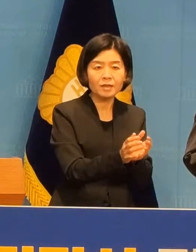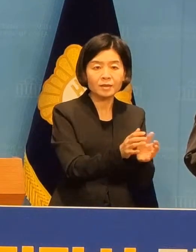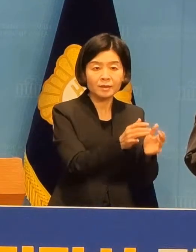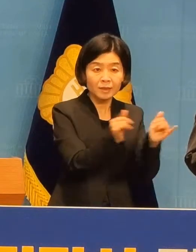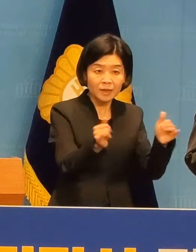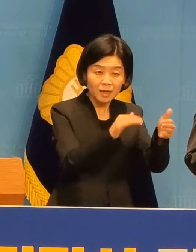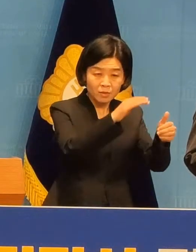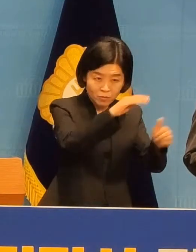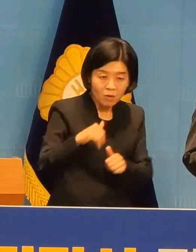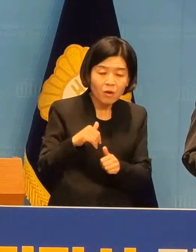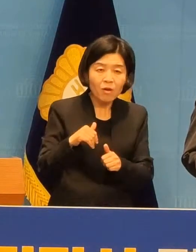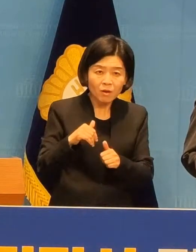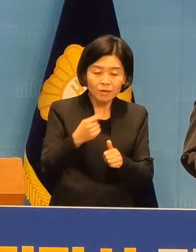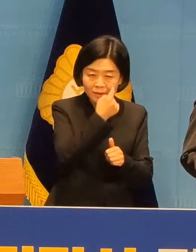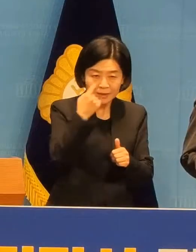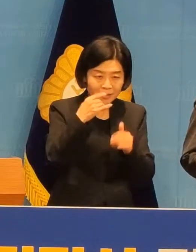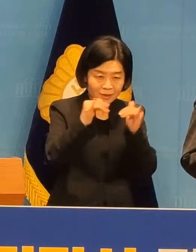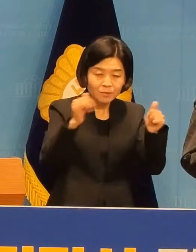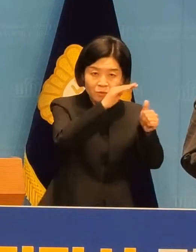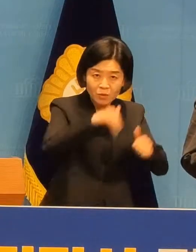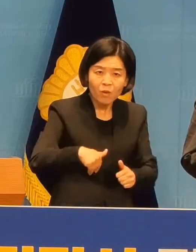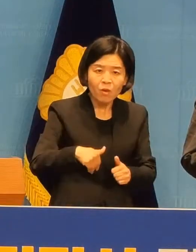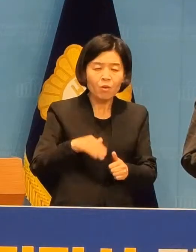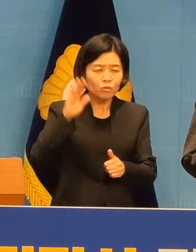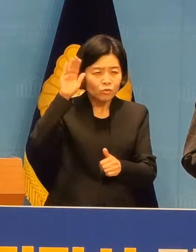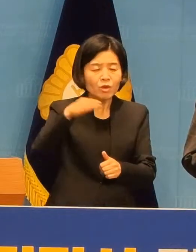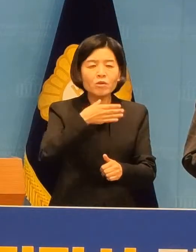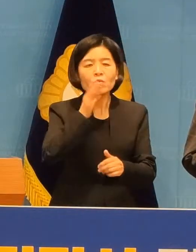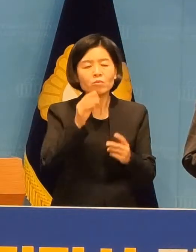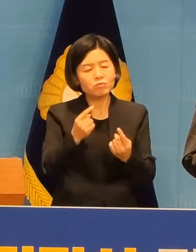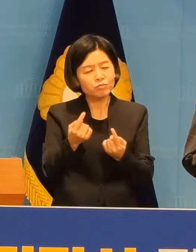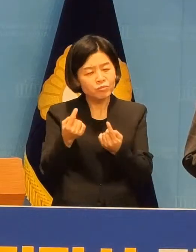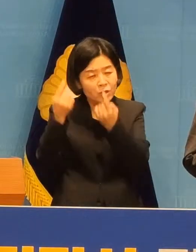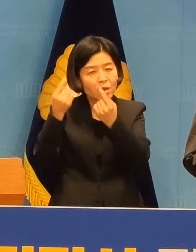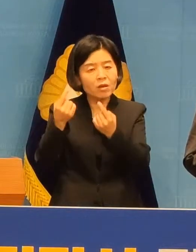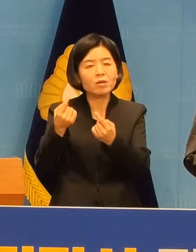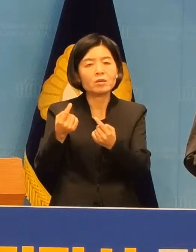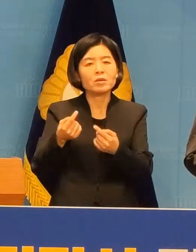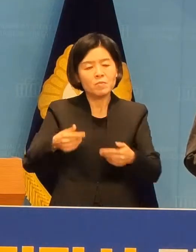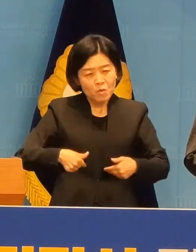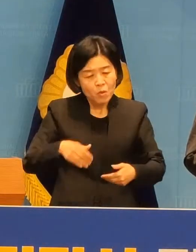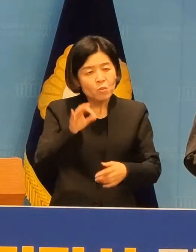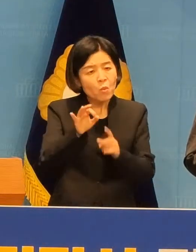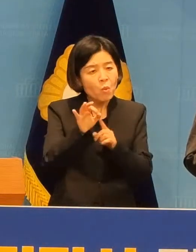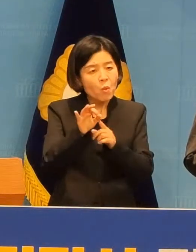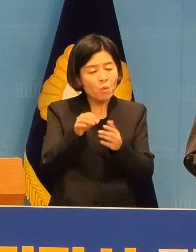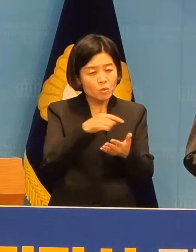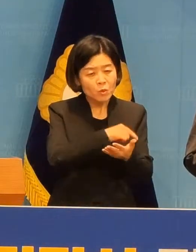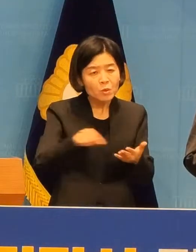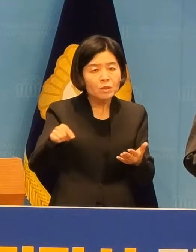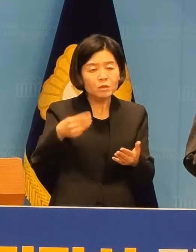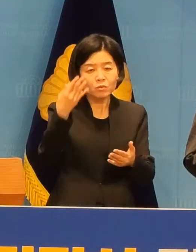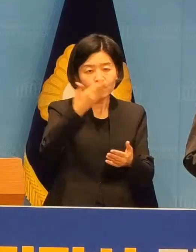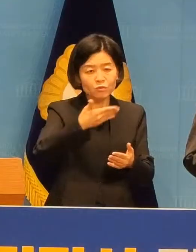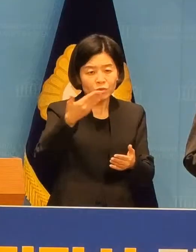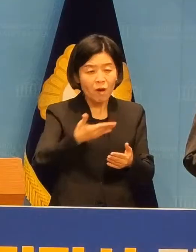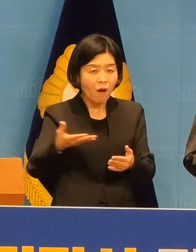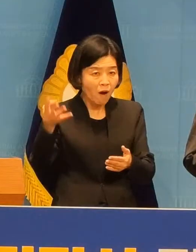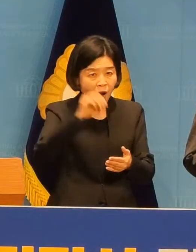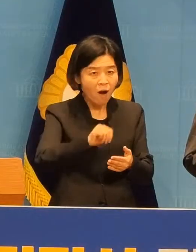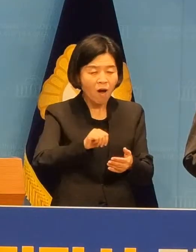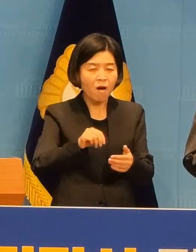불러 국민노후자금인 국민연금의 손실 규모가 9천억 원이라는 점을 지적했고,